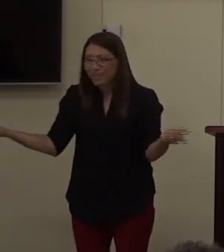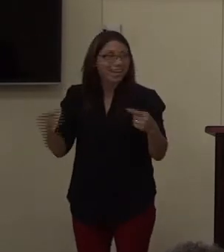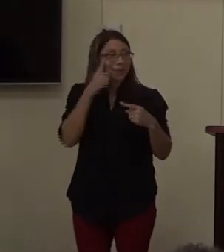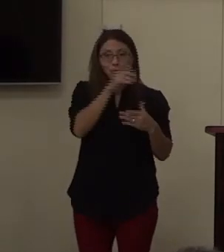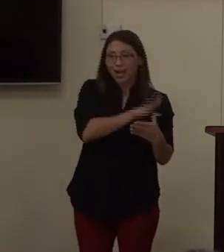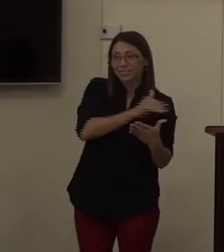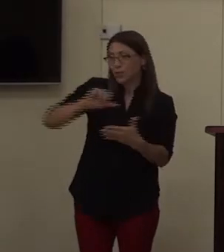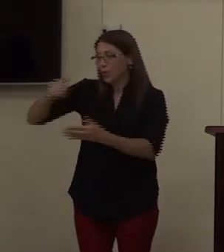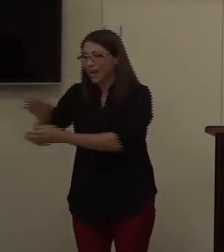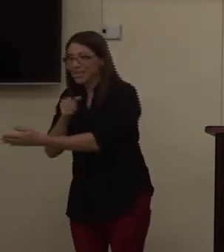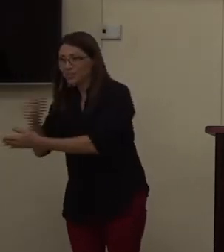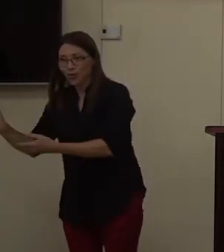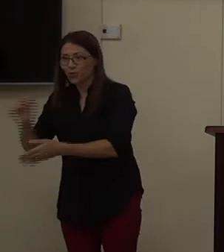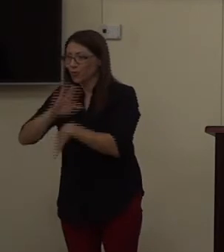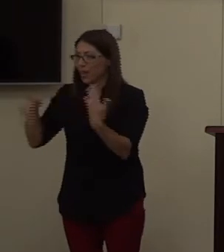mundo.